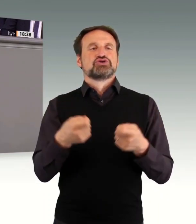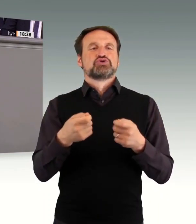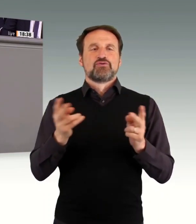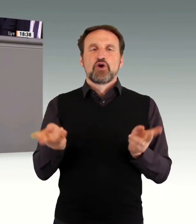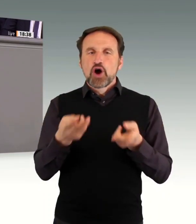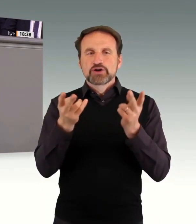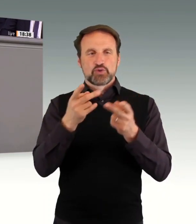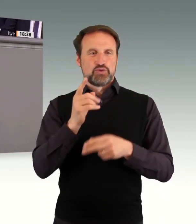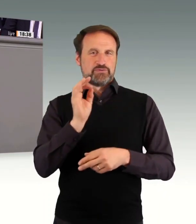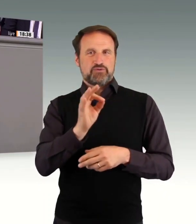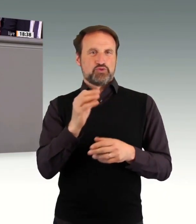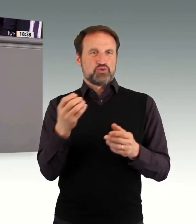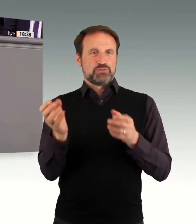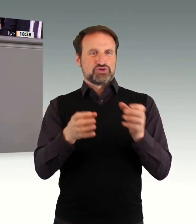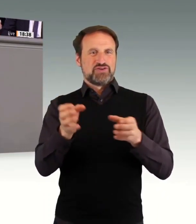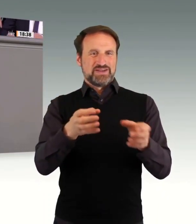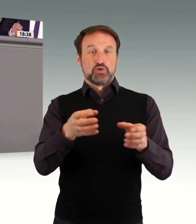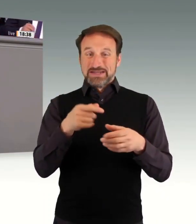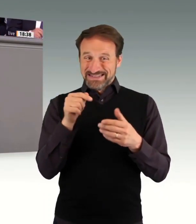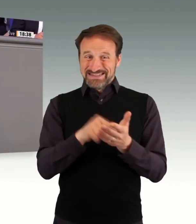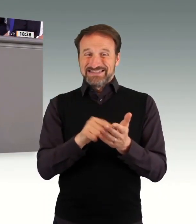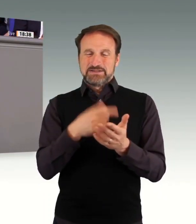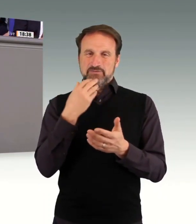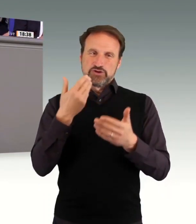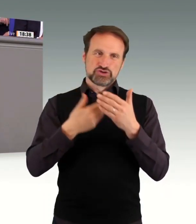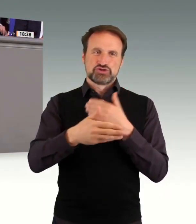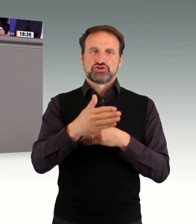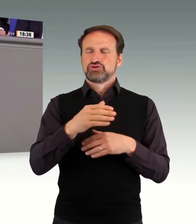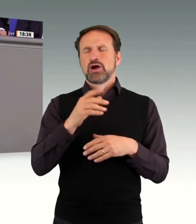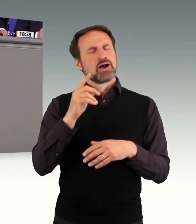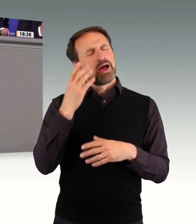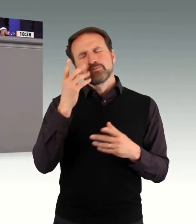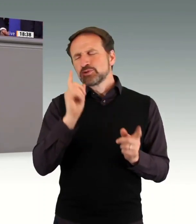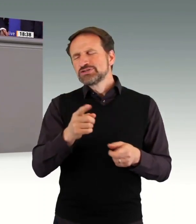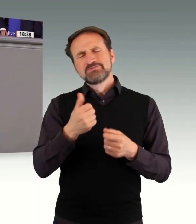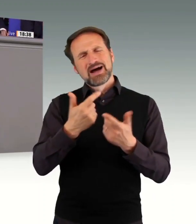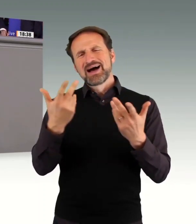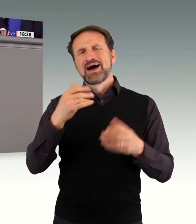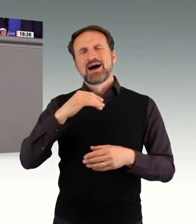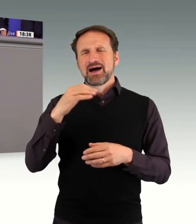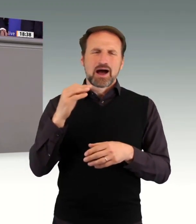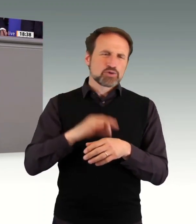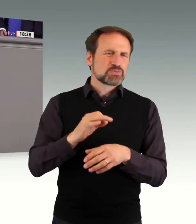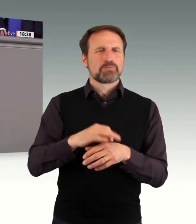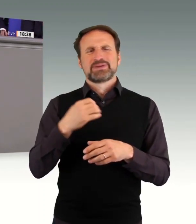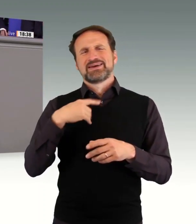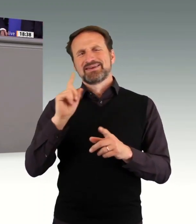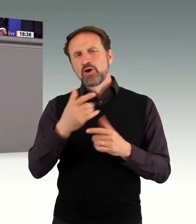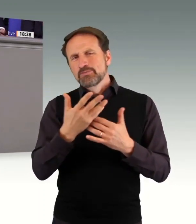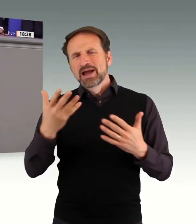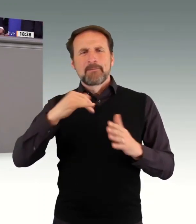zu wagen. Aber ich möchte das ja nicht nur bei Ihrem Antrag belassen. Ich habe mir natürlich auch den Antrag der